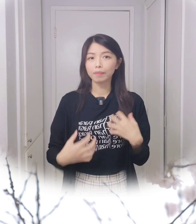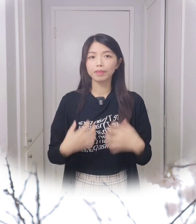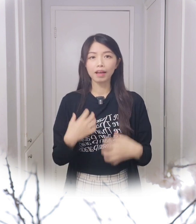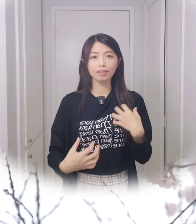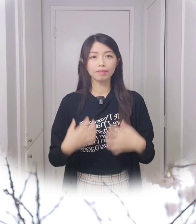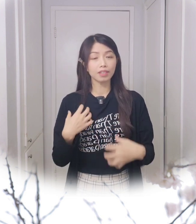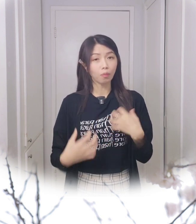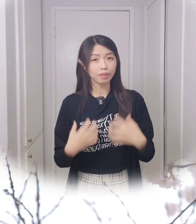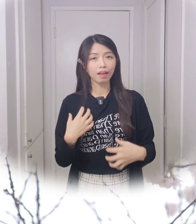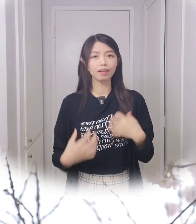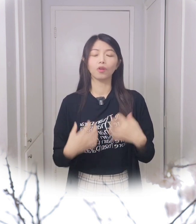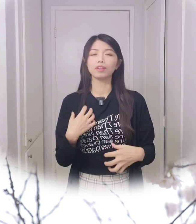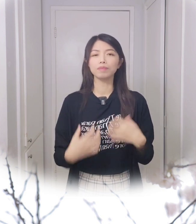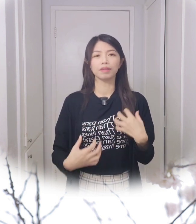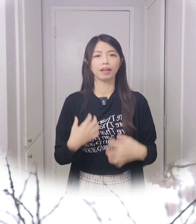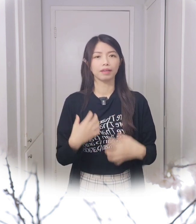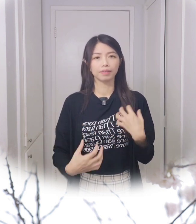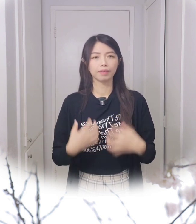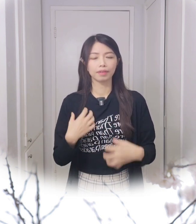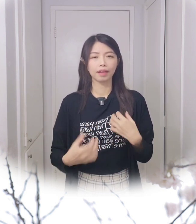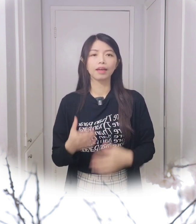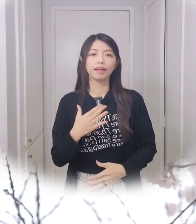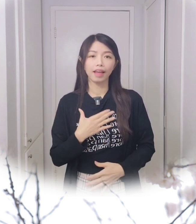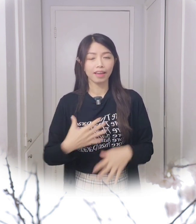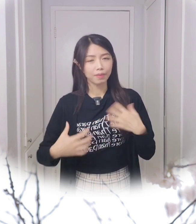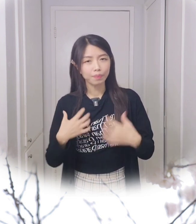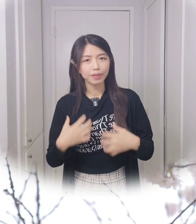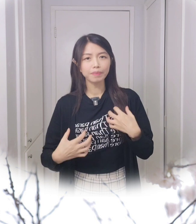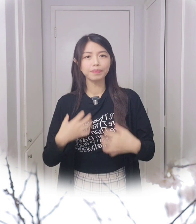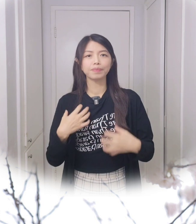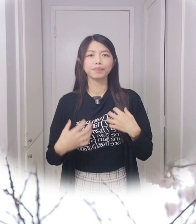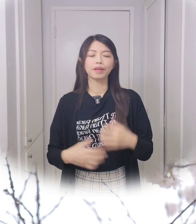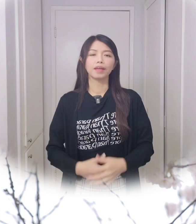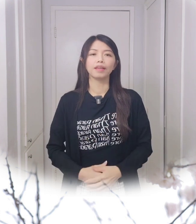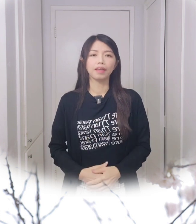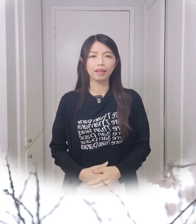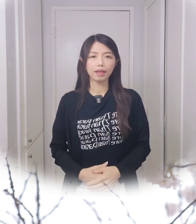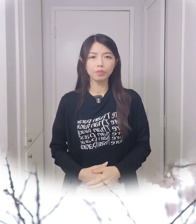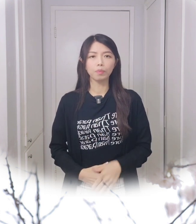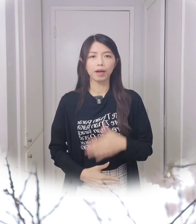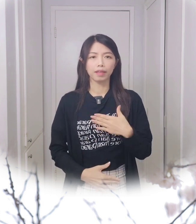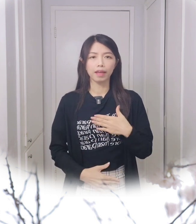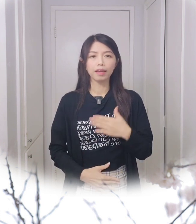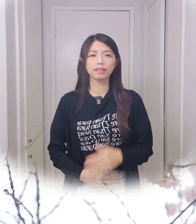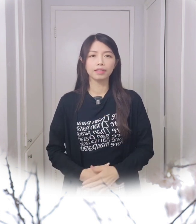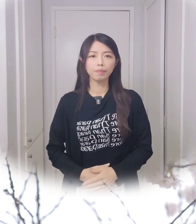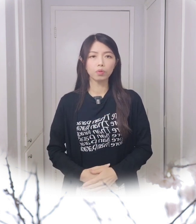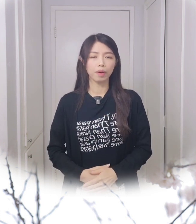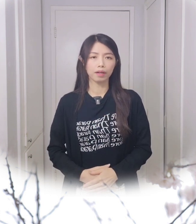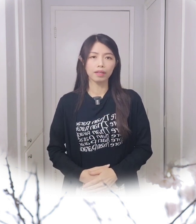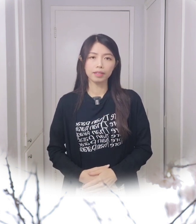혹은 반갑다. 즐겁다. 이런 뜻입니다. 나의 기쁨. 내 참 소망. 내